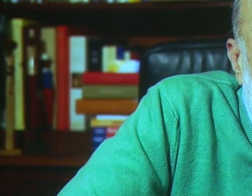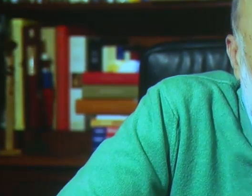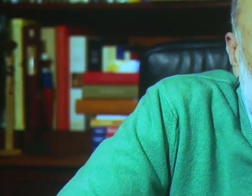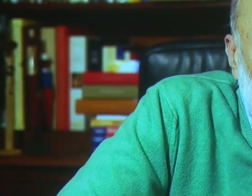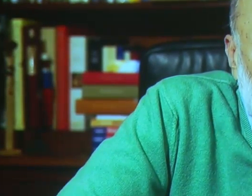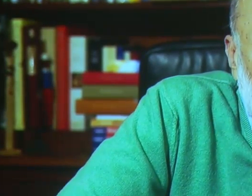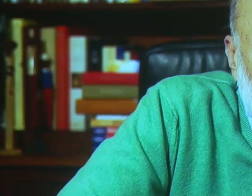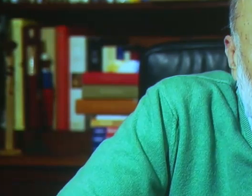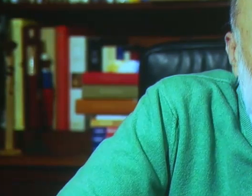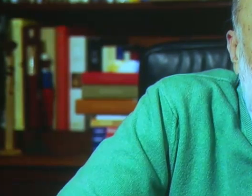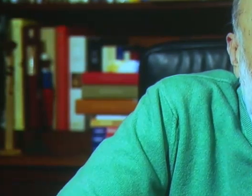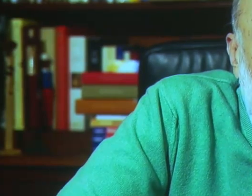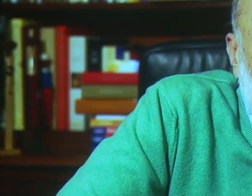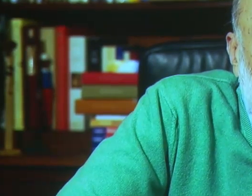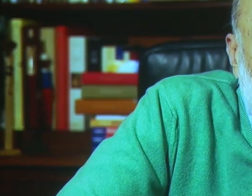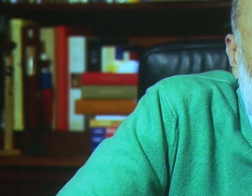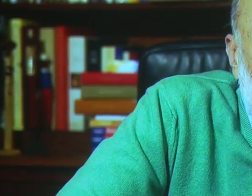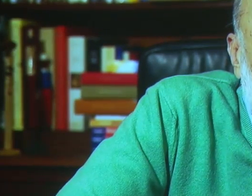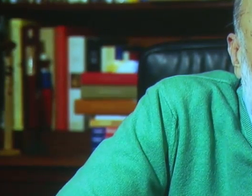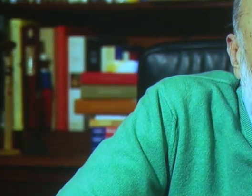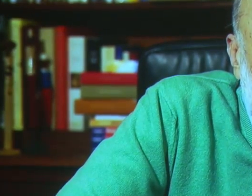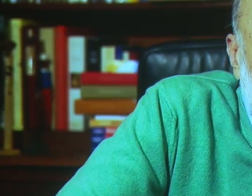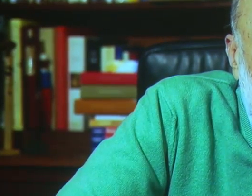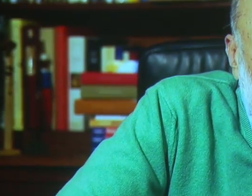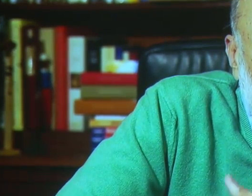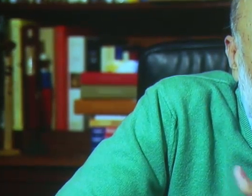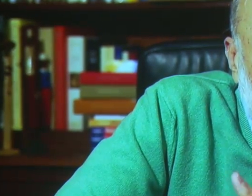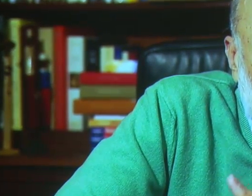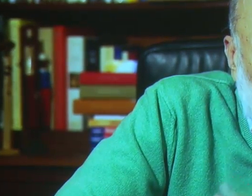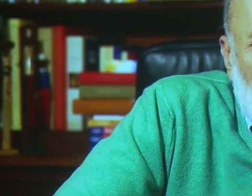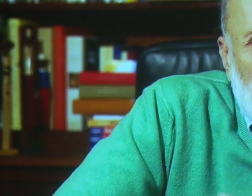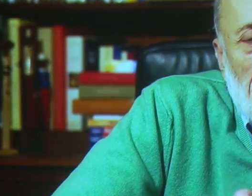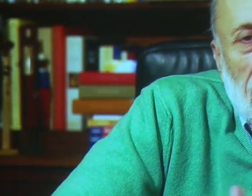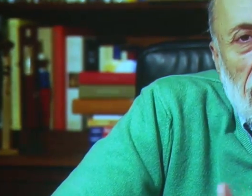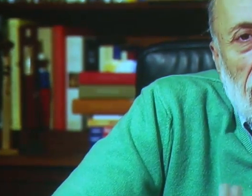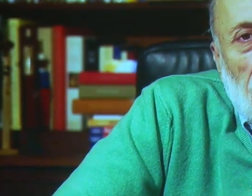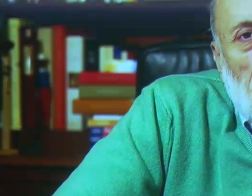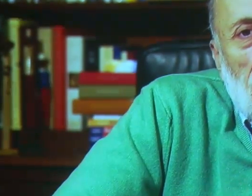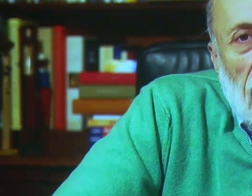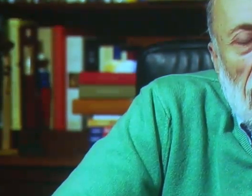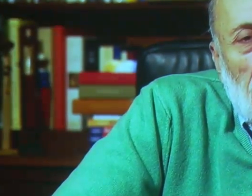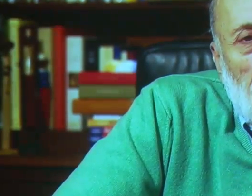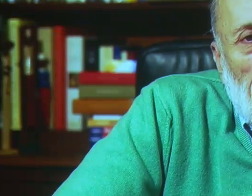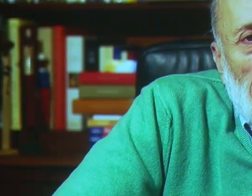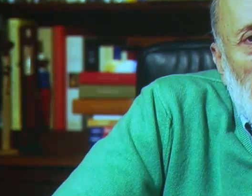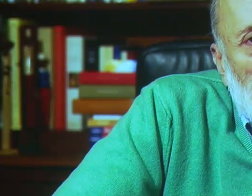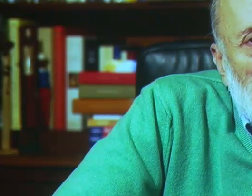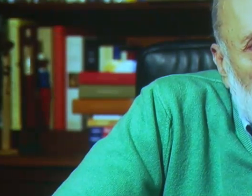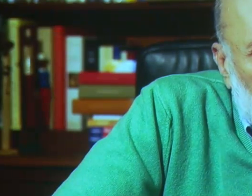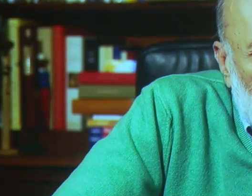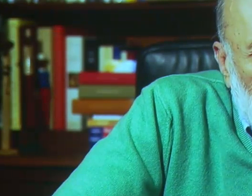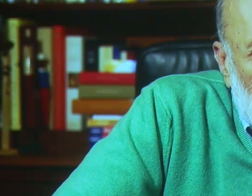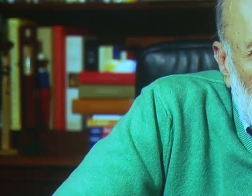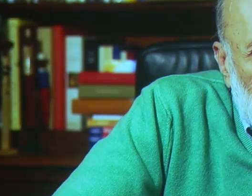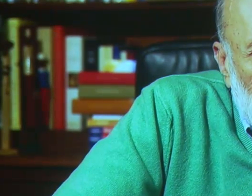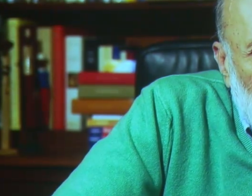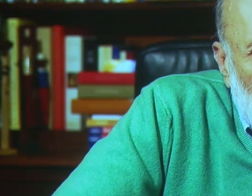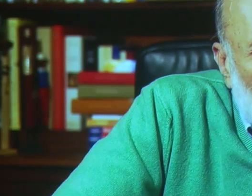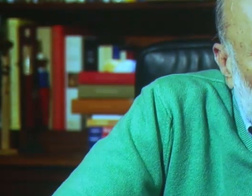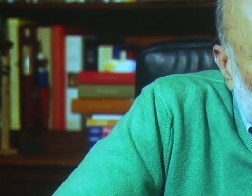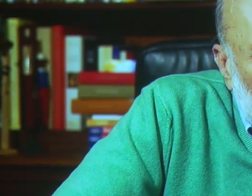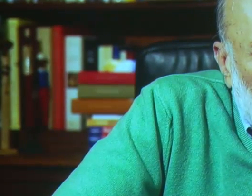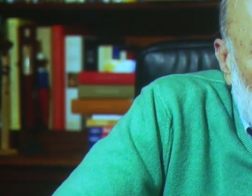attiva ecco perché questo rinnovarsi ogni anno è importante